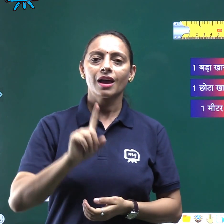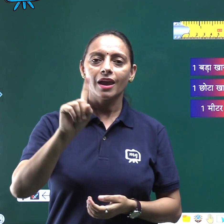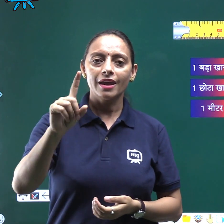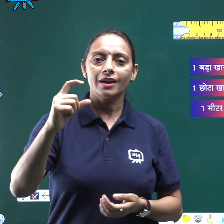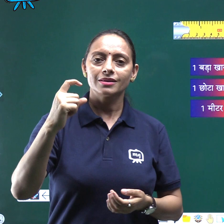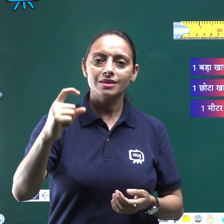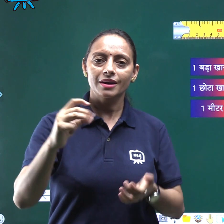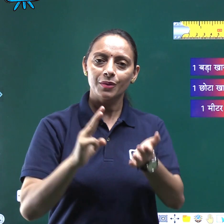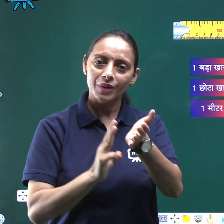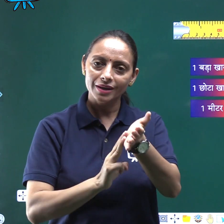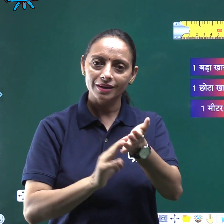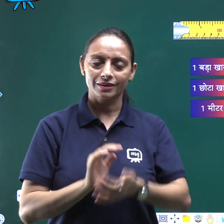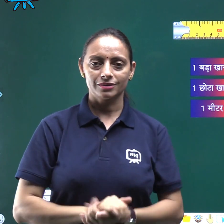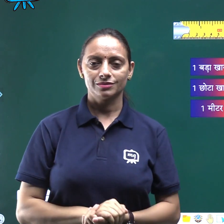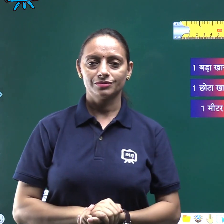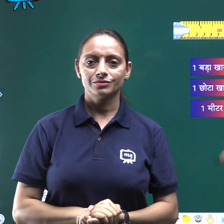1 सेंटीमीटर,